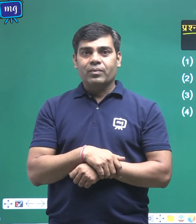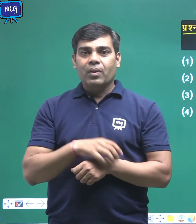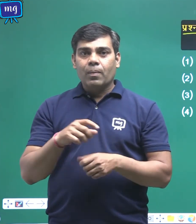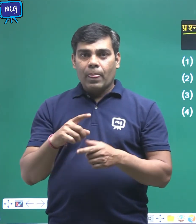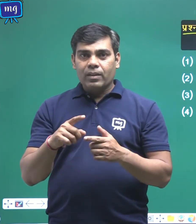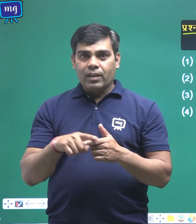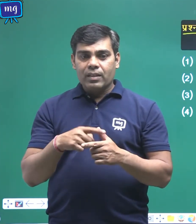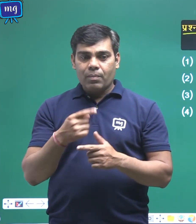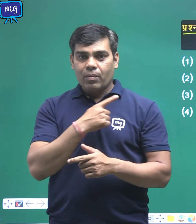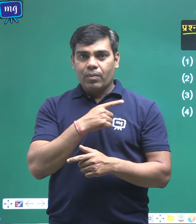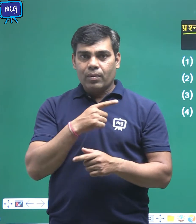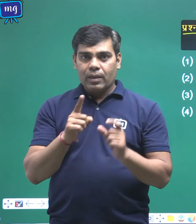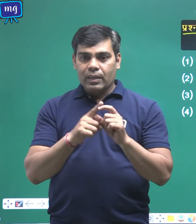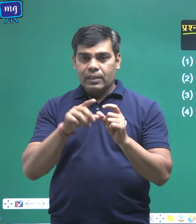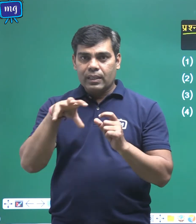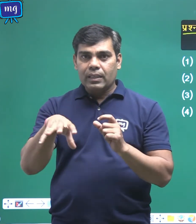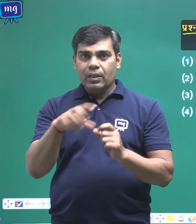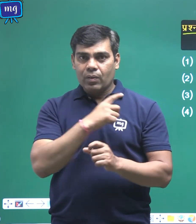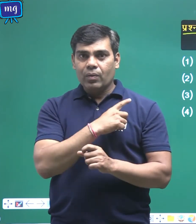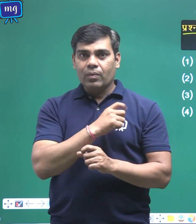जयपुर को,